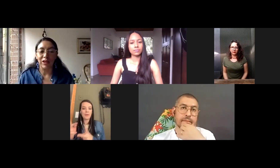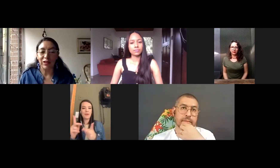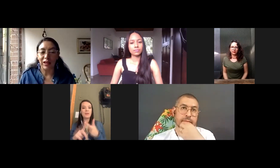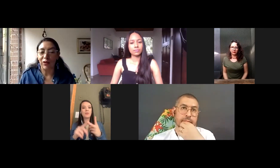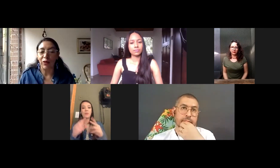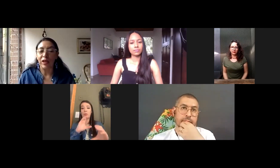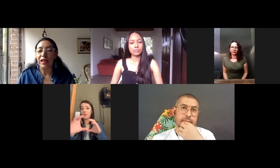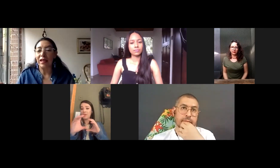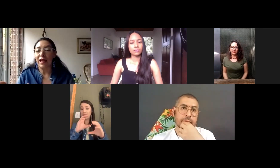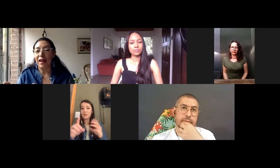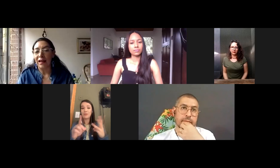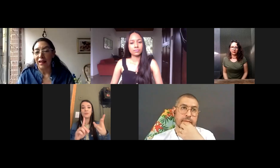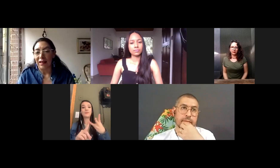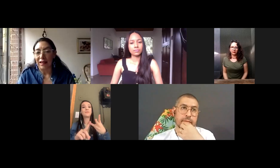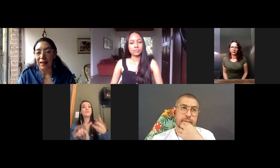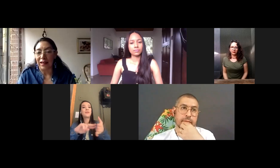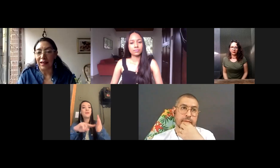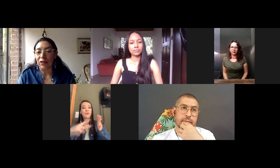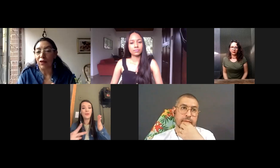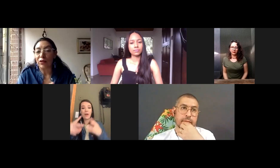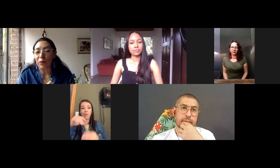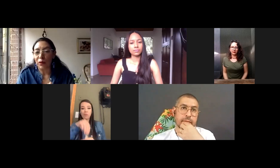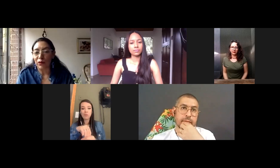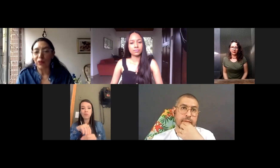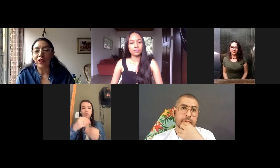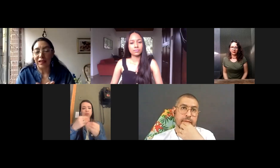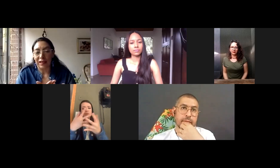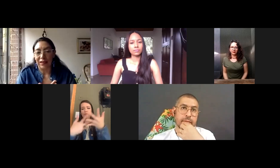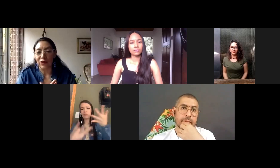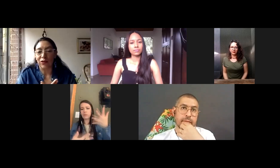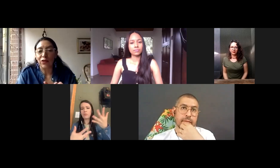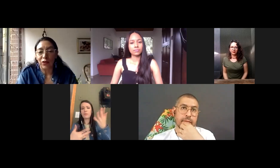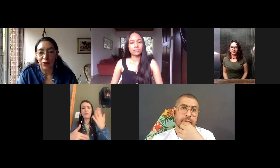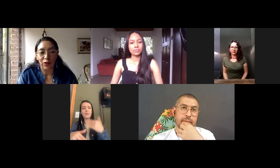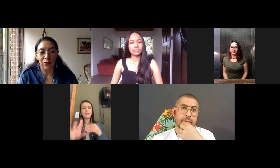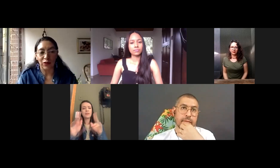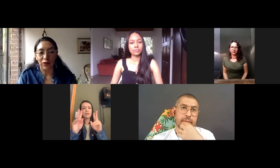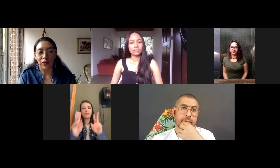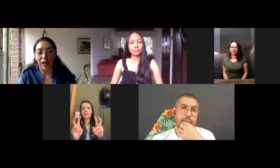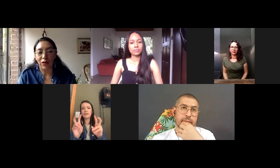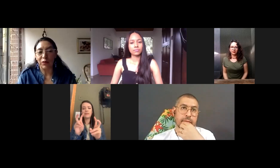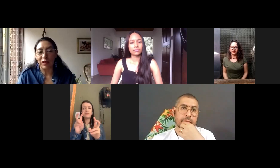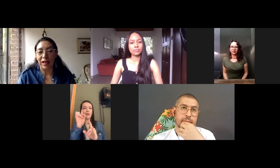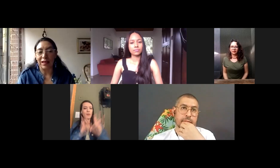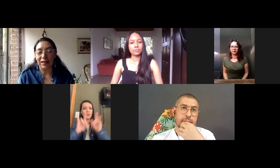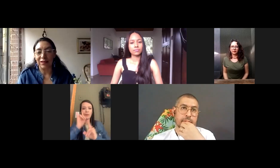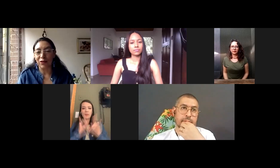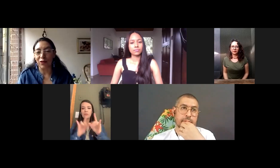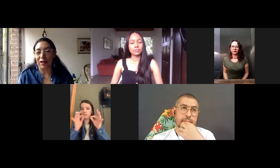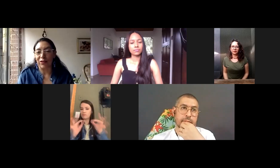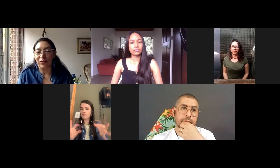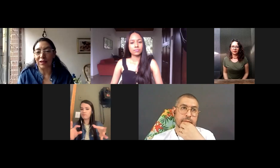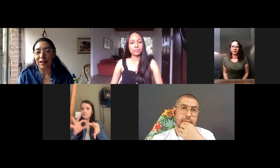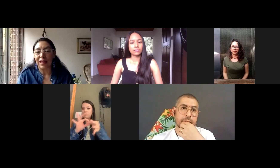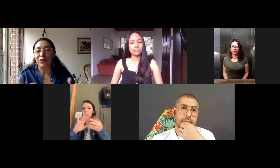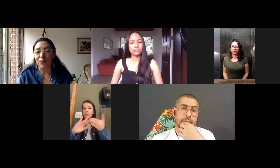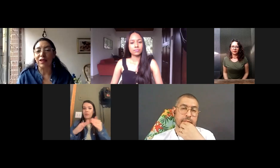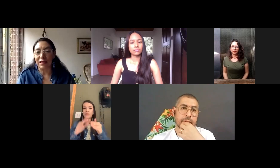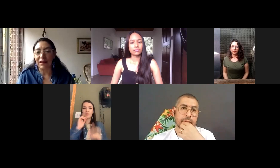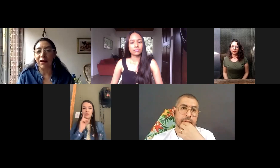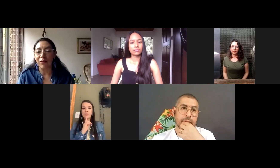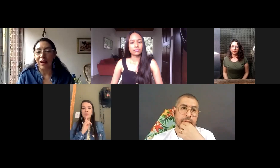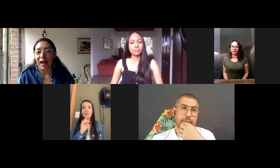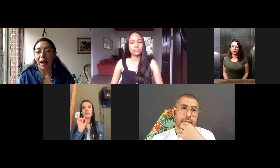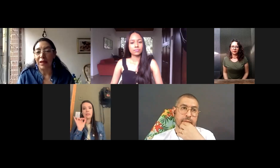con tecnología y toda su producción en relación con la comunidad sorda. Entonces, eso los